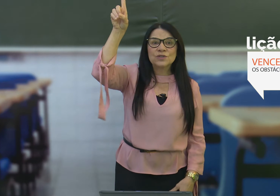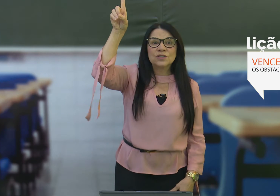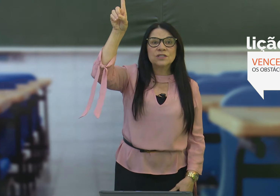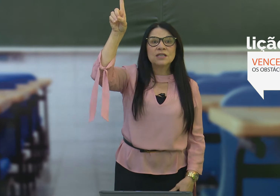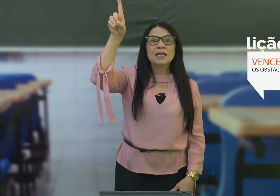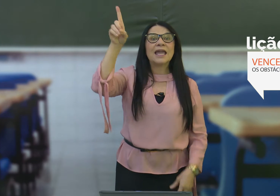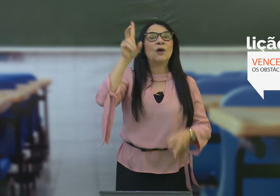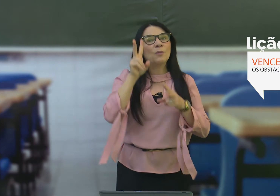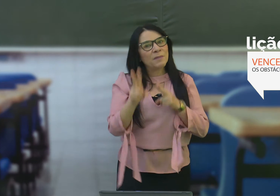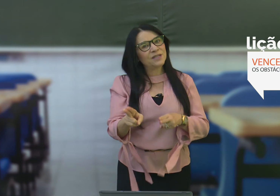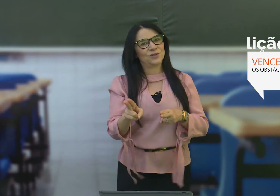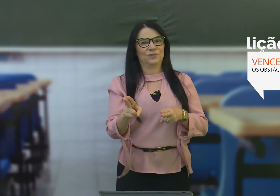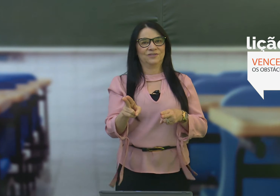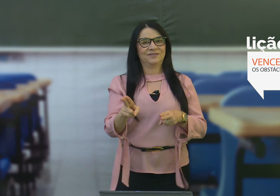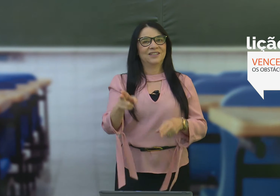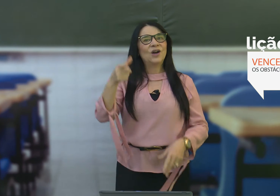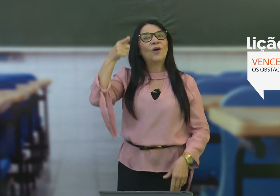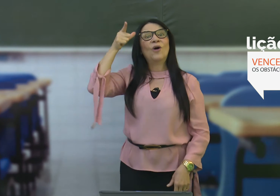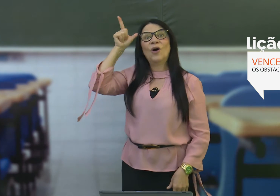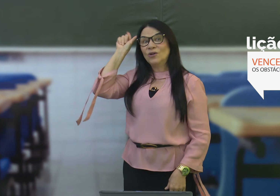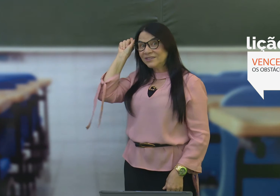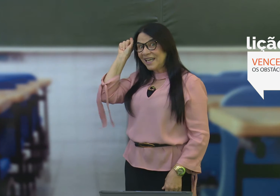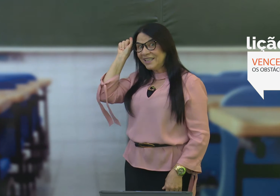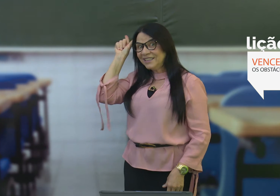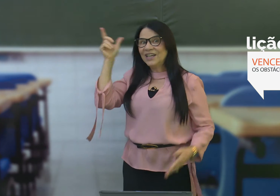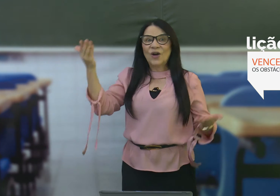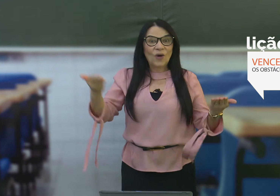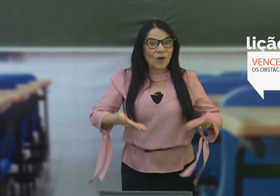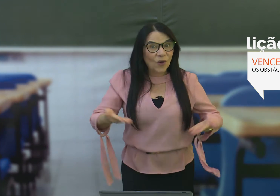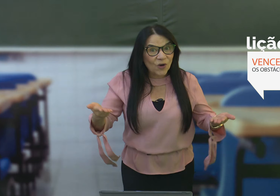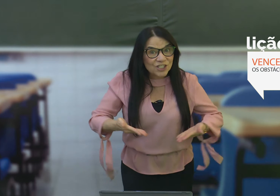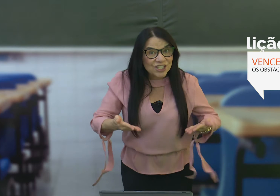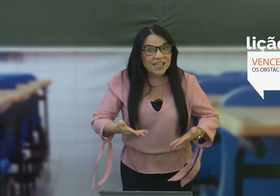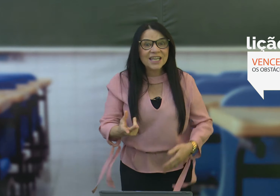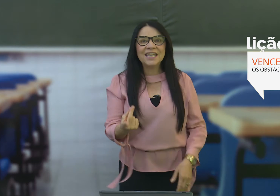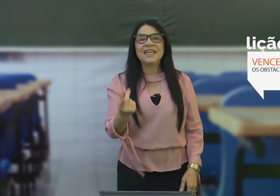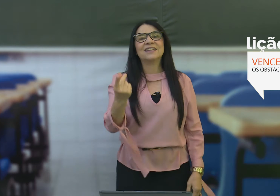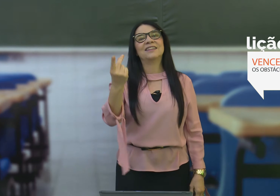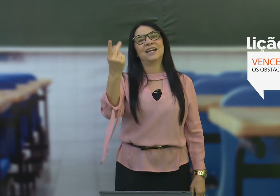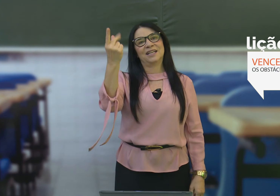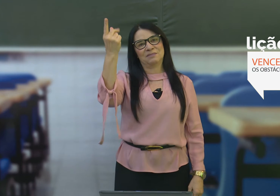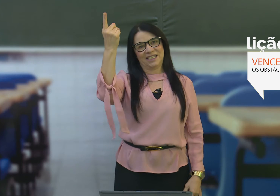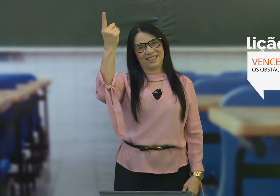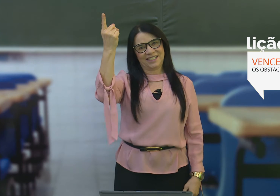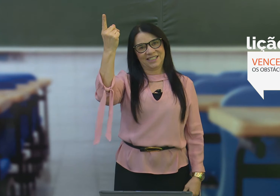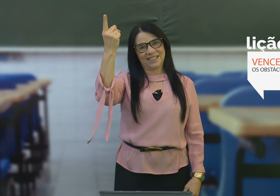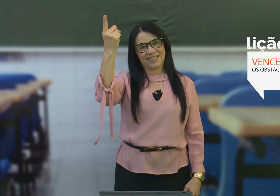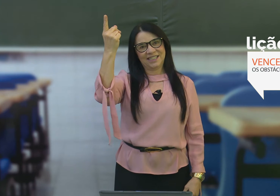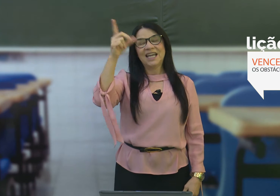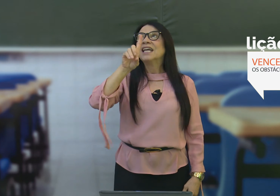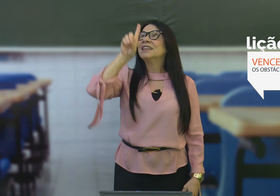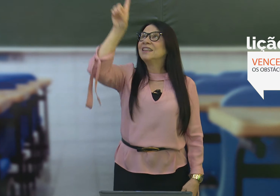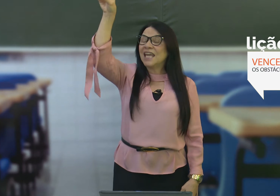Deus é o mesmo, ontem, hoje e eternamente.